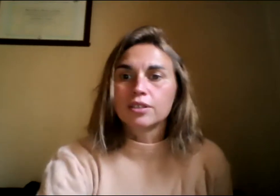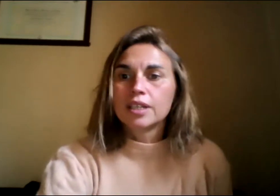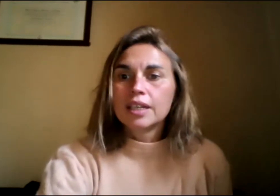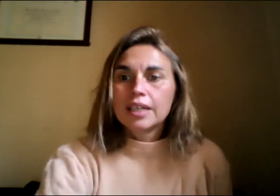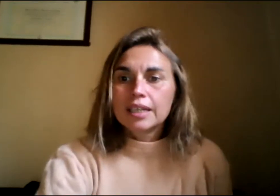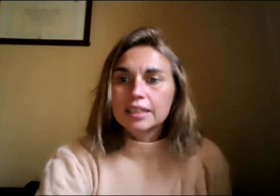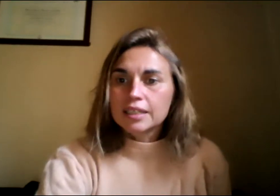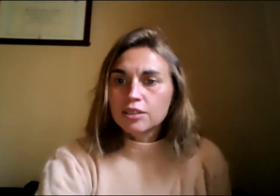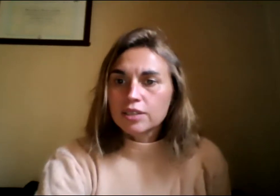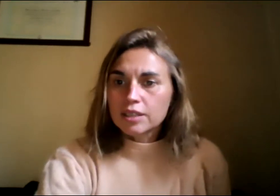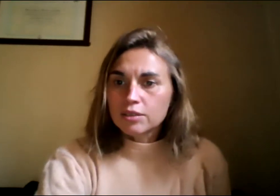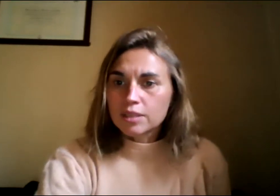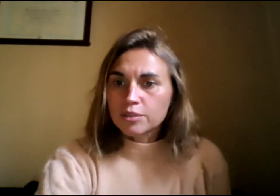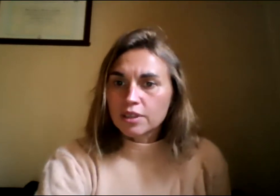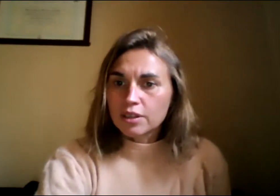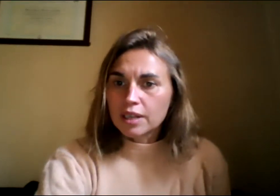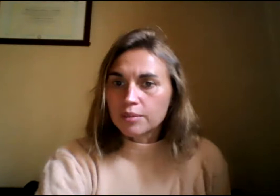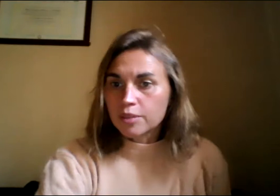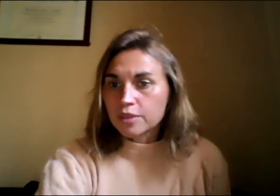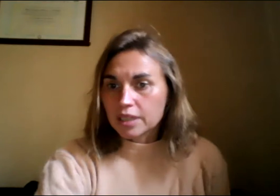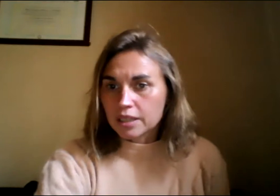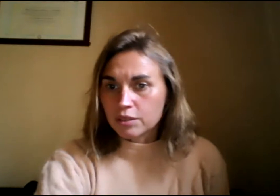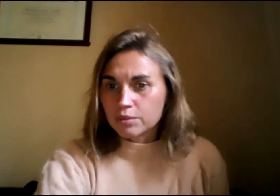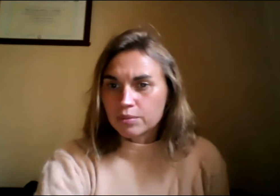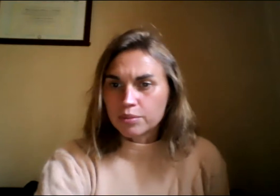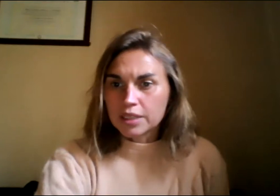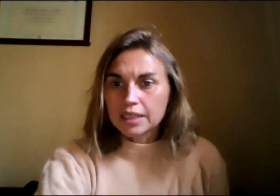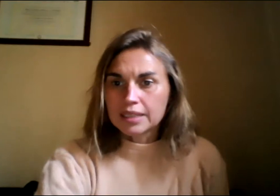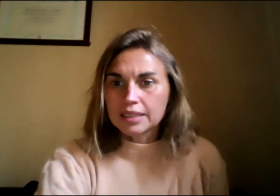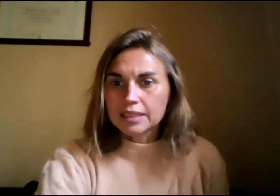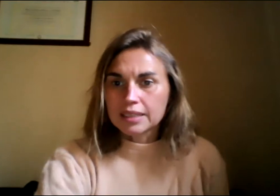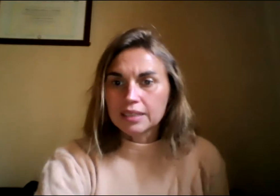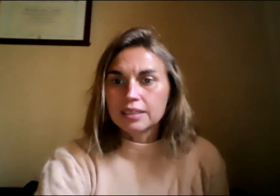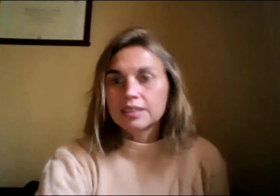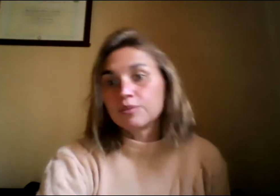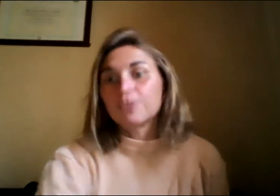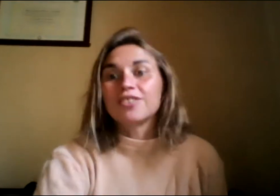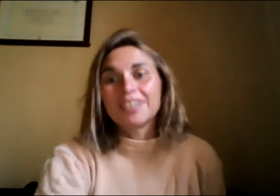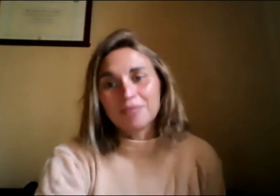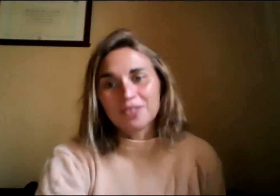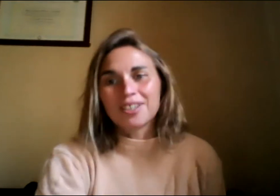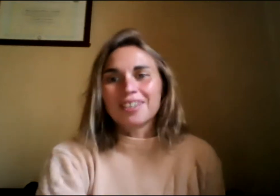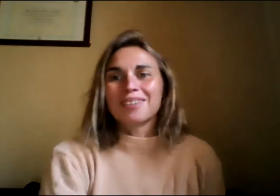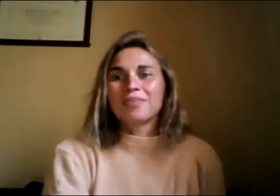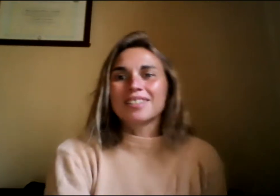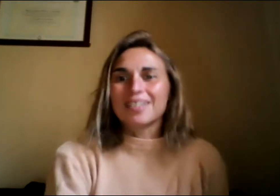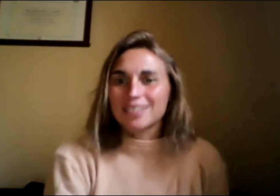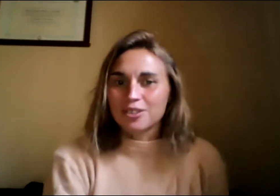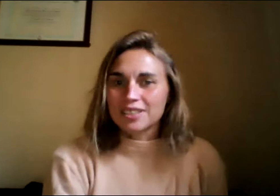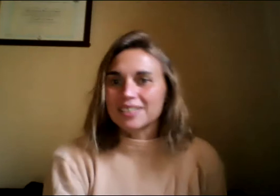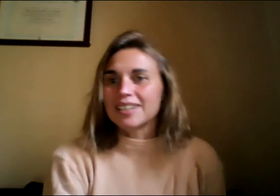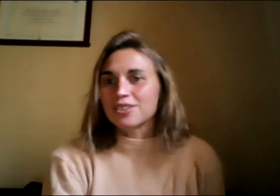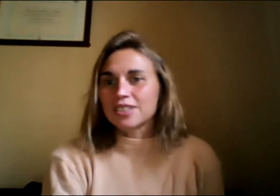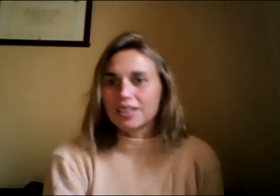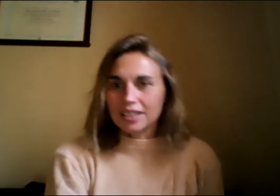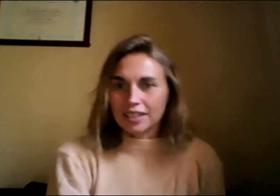ordinario. Entiendo que en contraposición al empleo protegido. ¿Por qué creéis que es así? Es, bueno, que no tiene micro y que buenas tardes a todas.